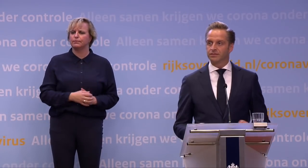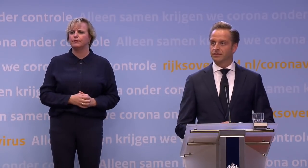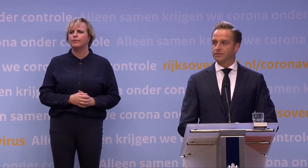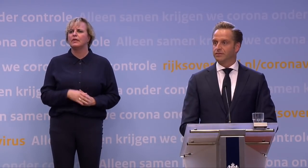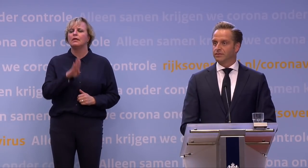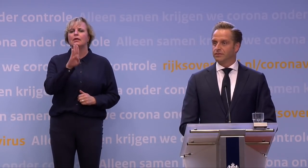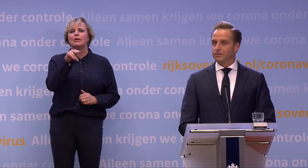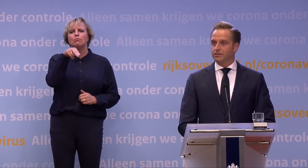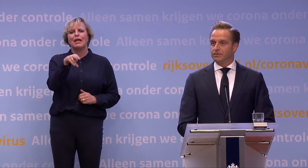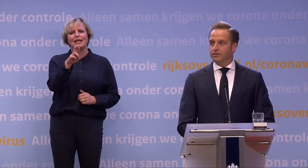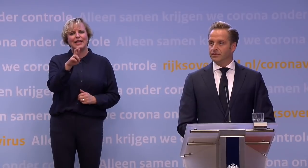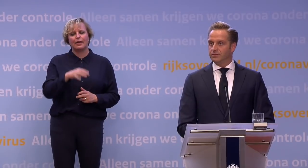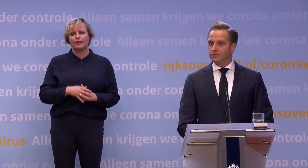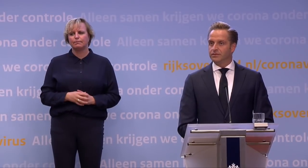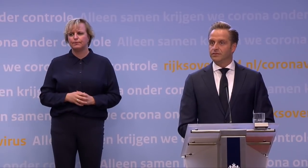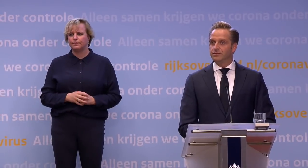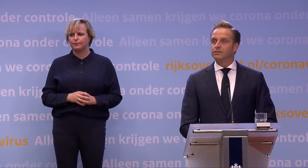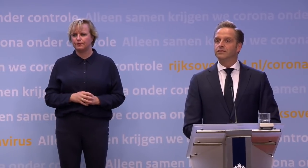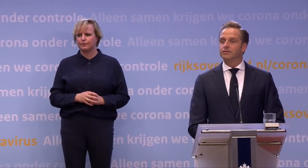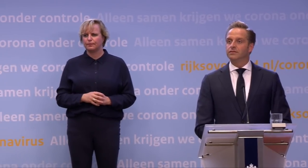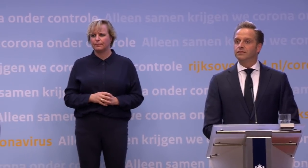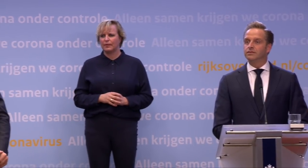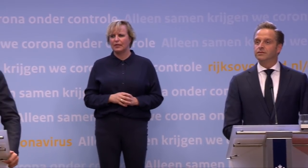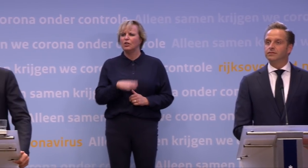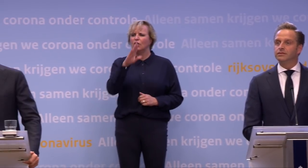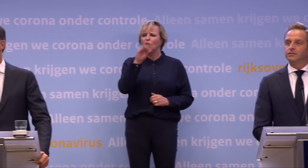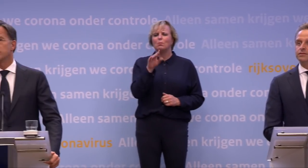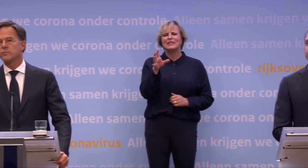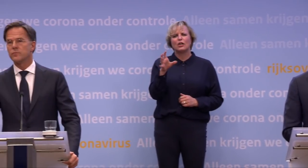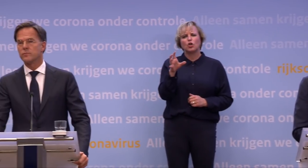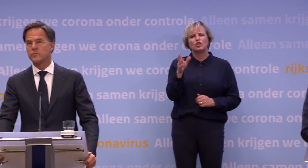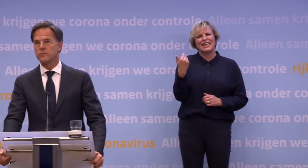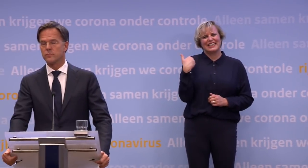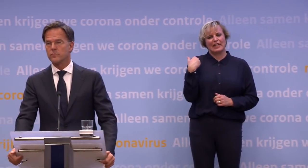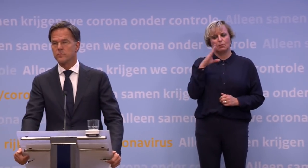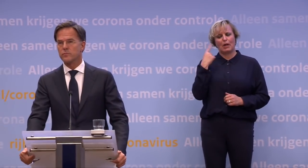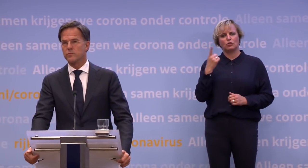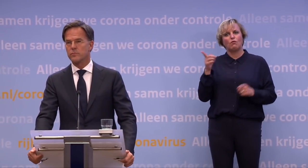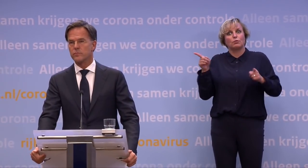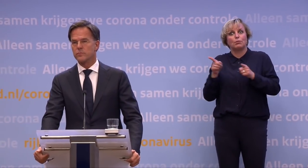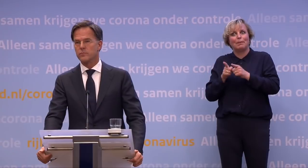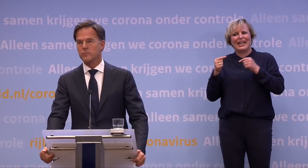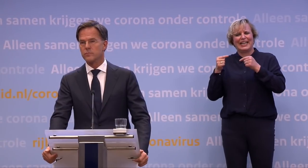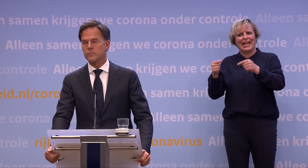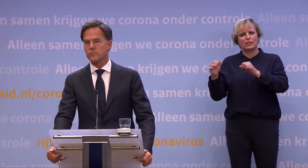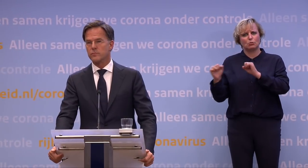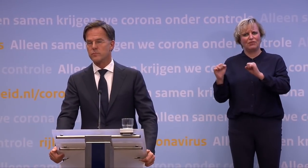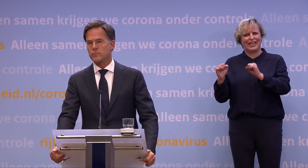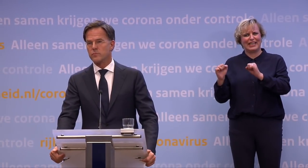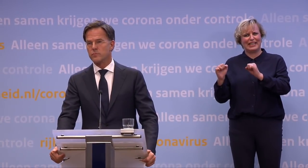PNR. Meneer Rutte, u had het net over beperk je reisbewegingen. Is dat inclusief een